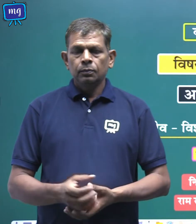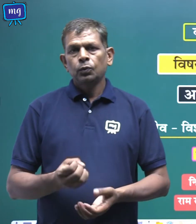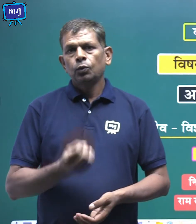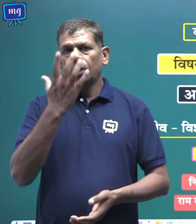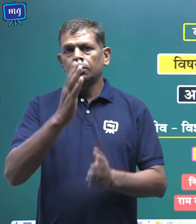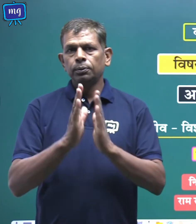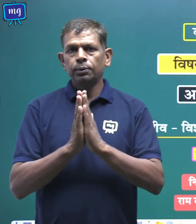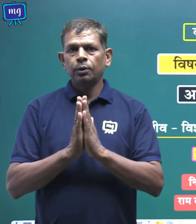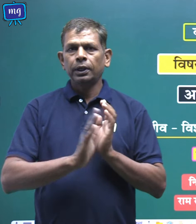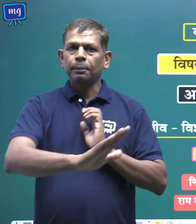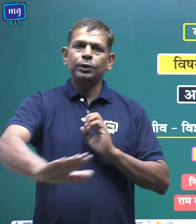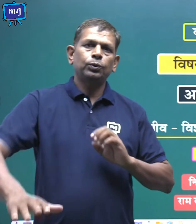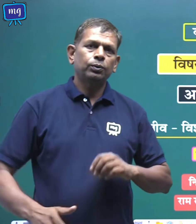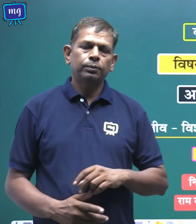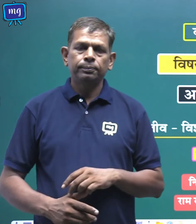गुड मॉर्निंग बच्चों।